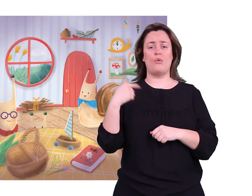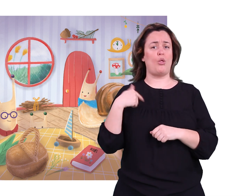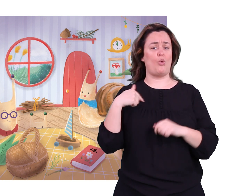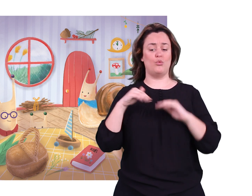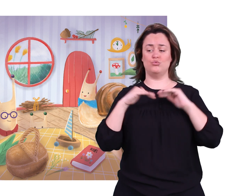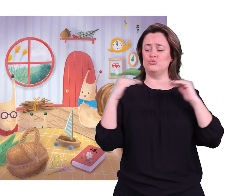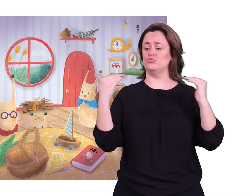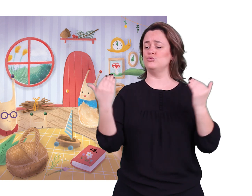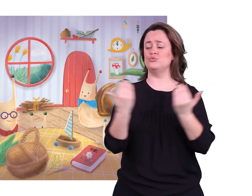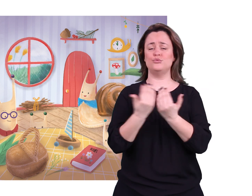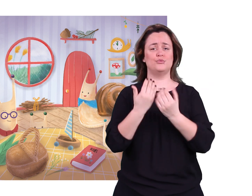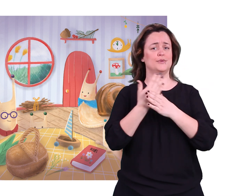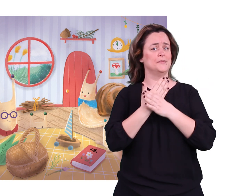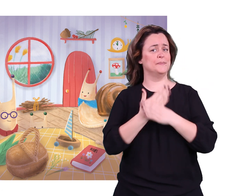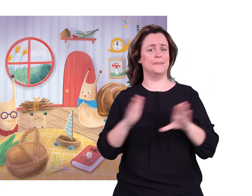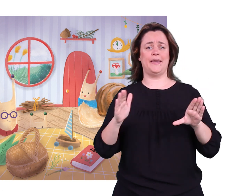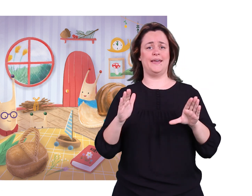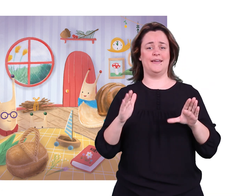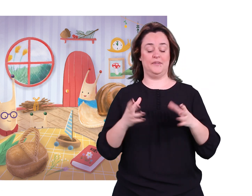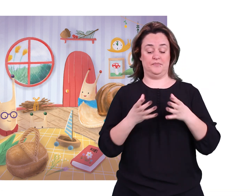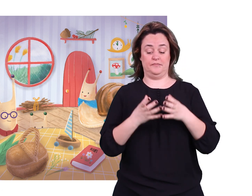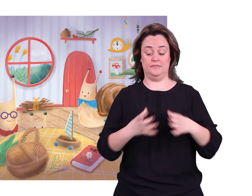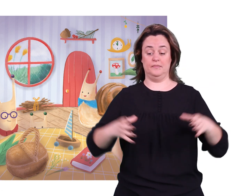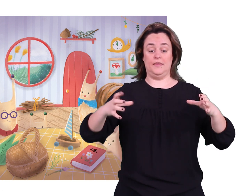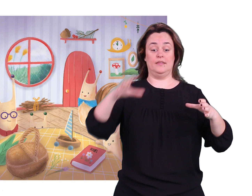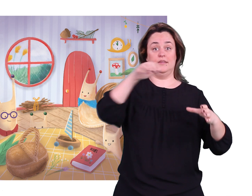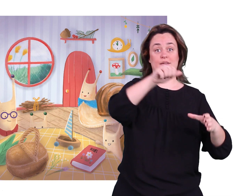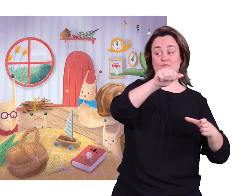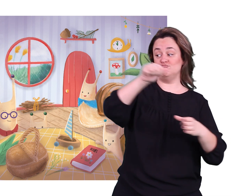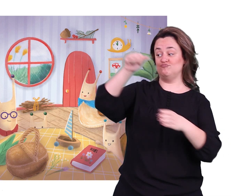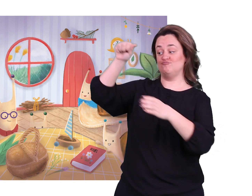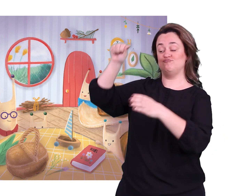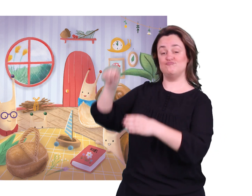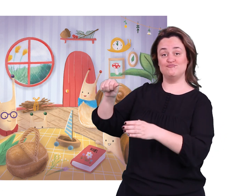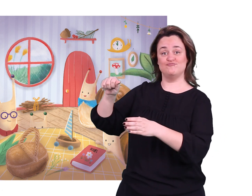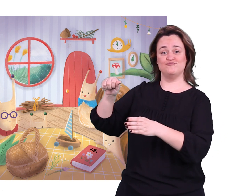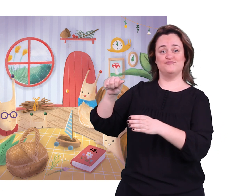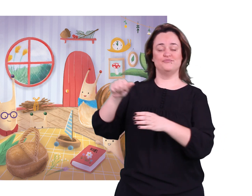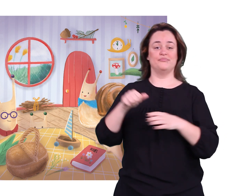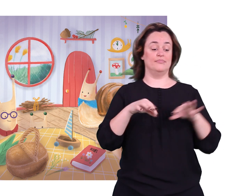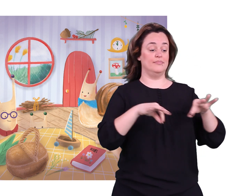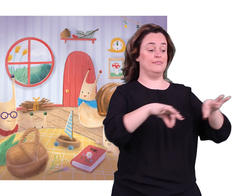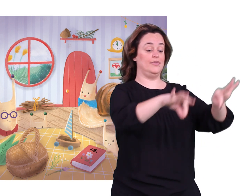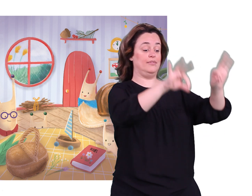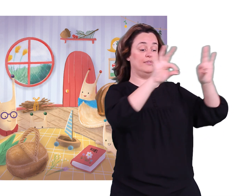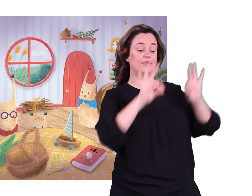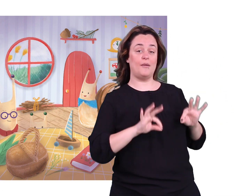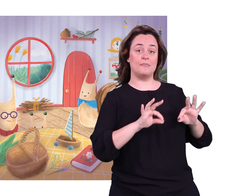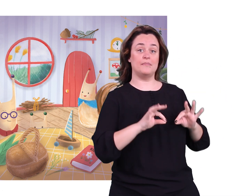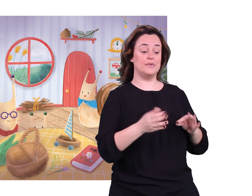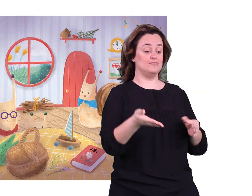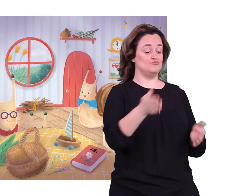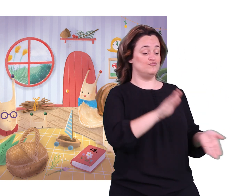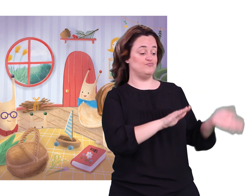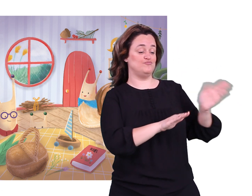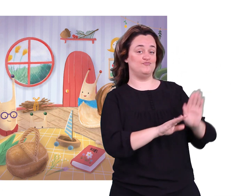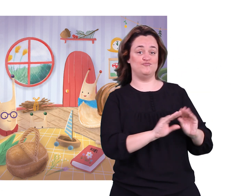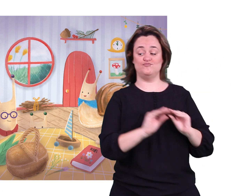Tout est prêt en un rien de temps. Le panier repas, la nappe